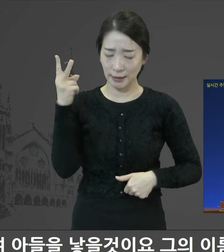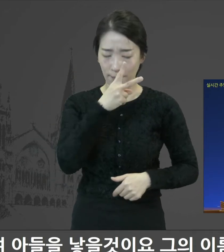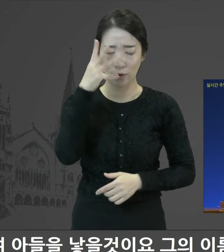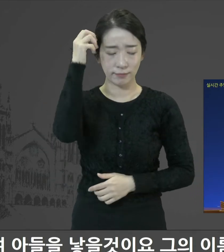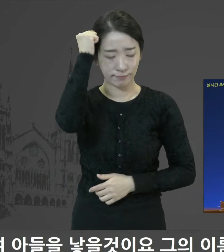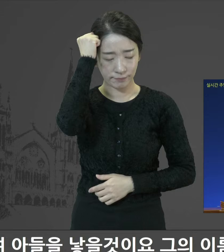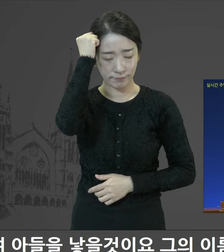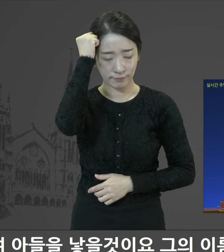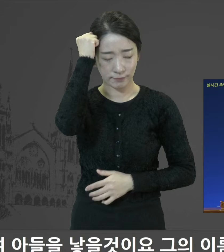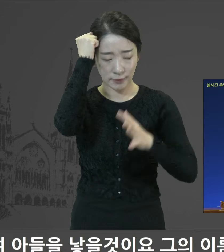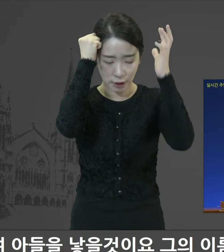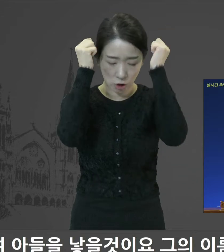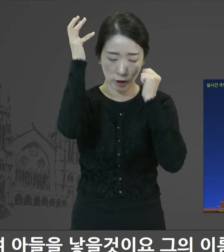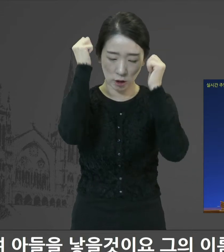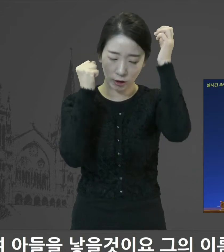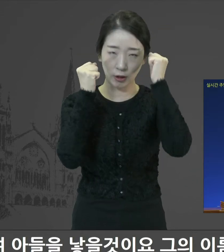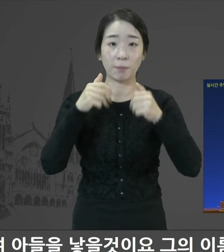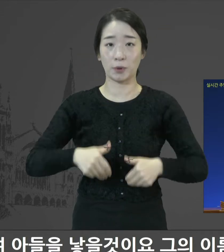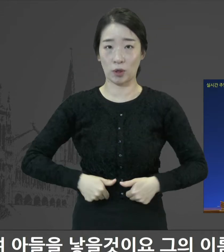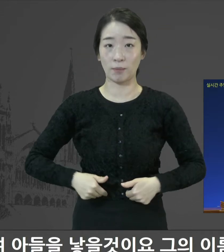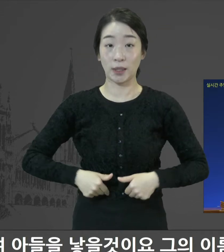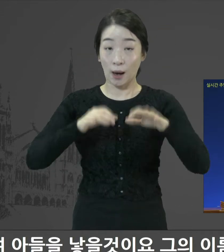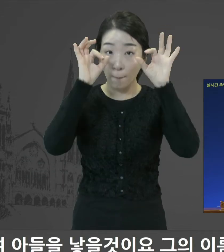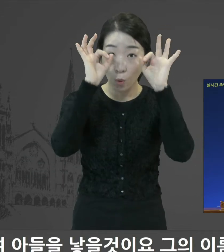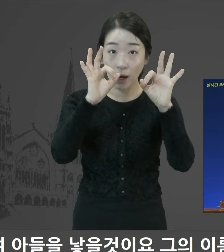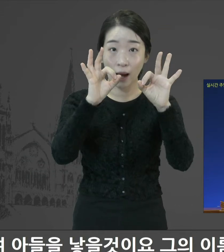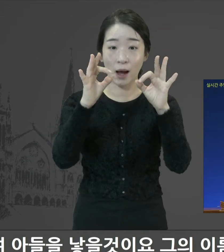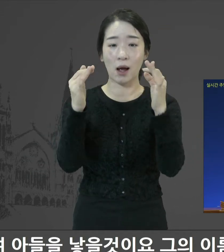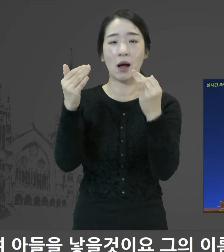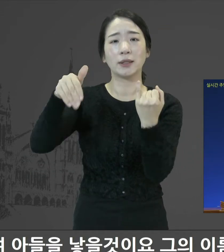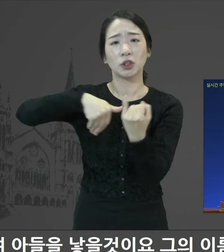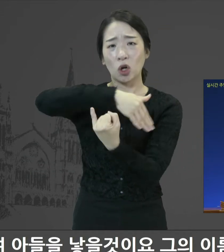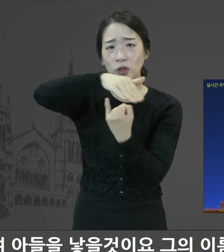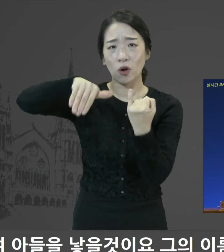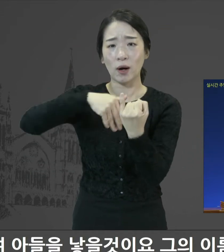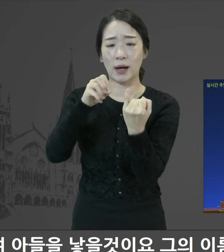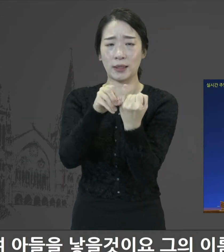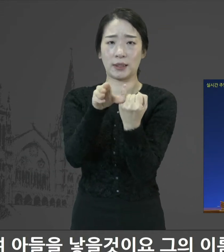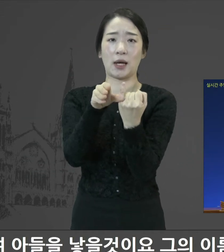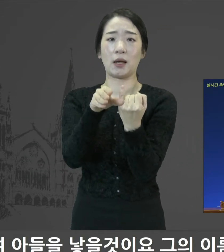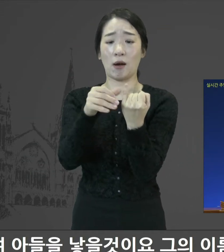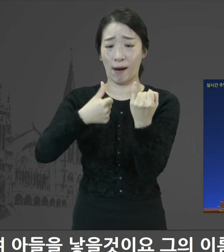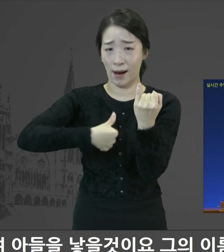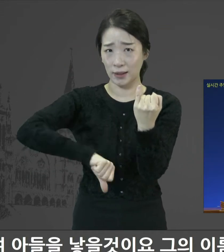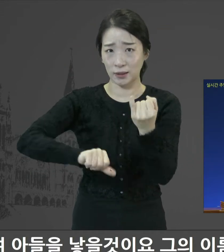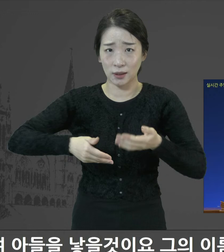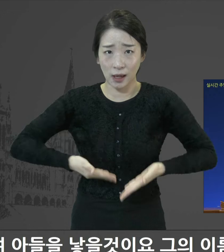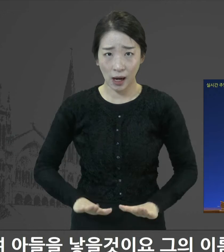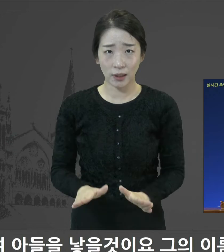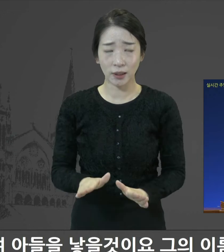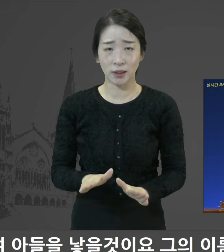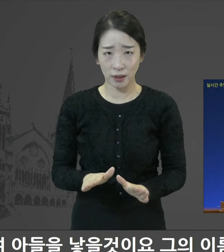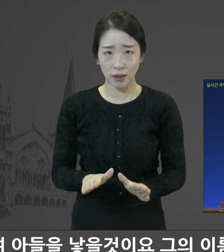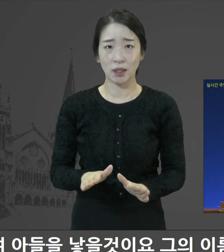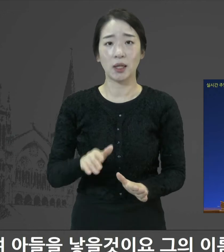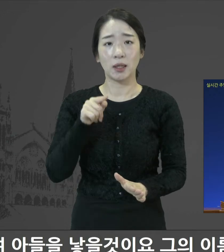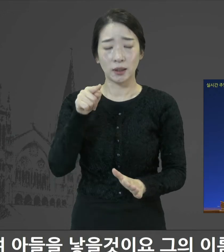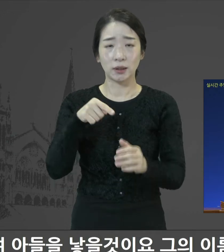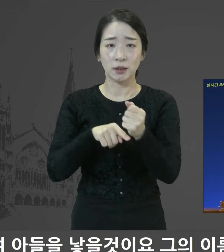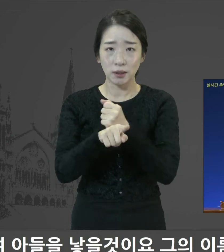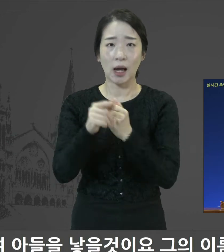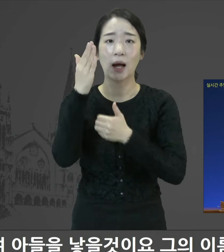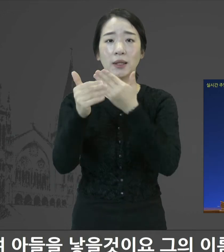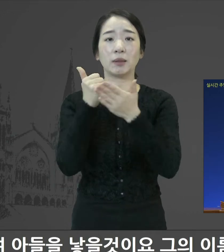담아 두어야 됩니다. 보라, 처녀가 잉태하여 아들을 낳으리니 그 아들을 임마누엘, 하나님께서 우리와